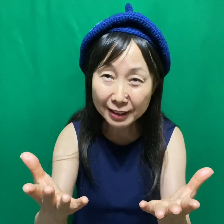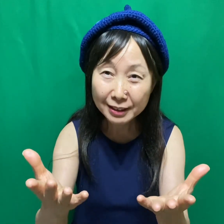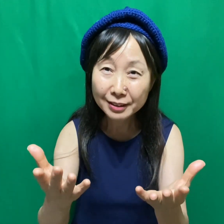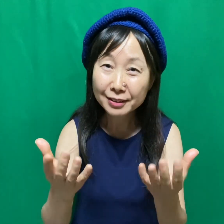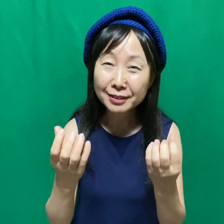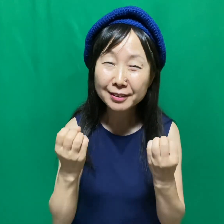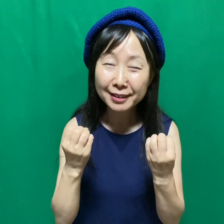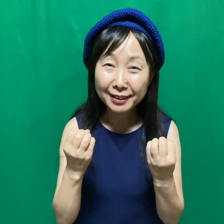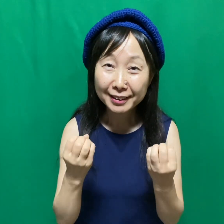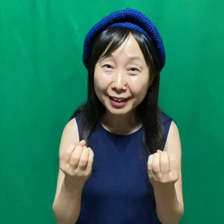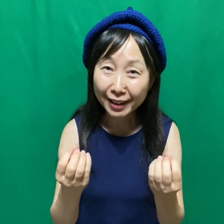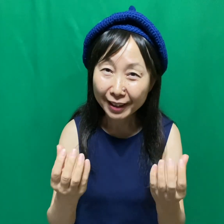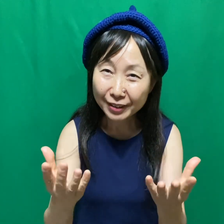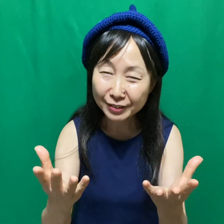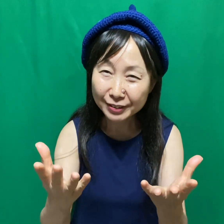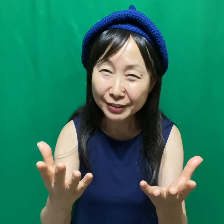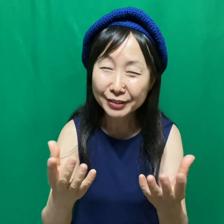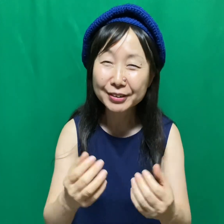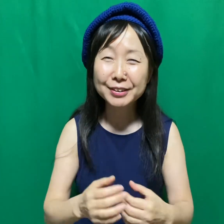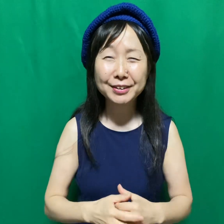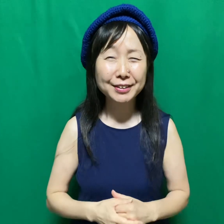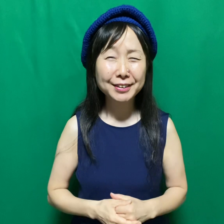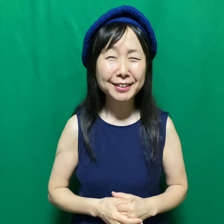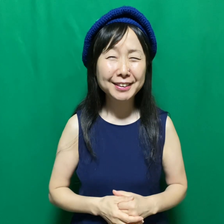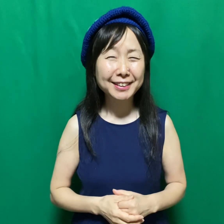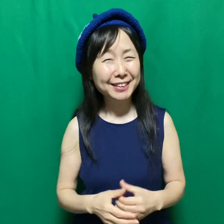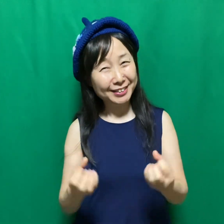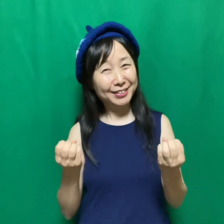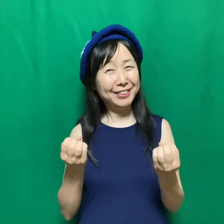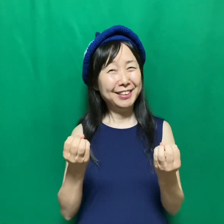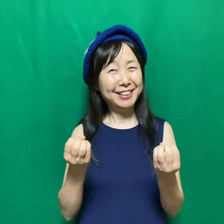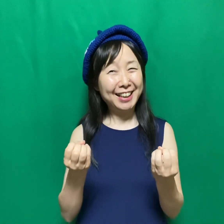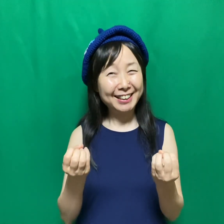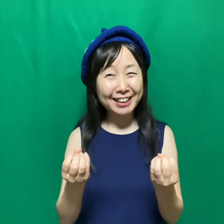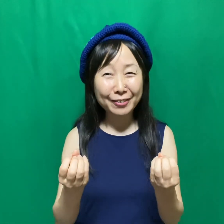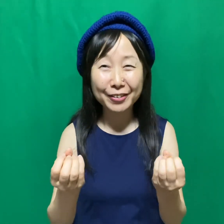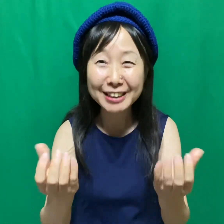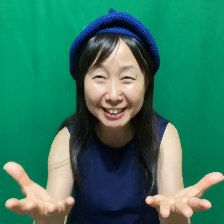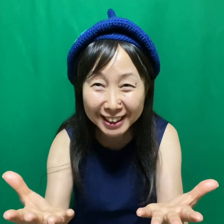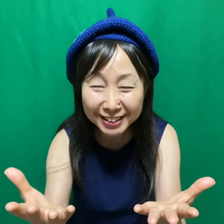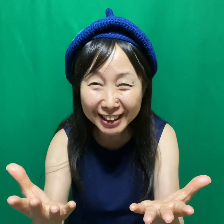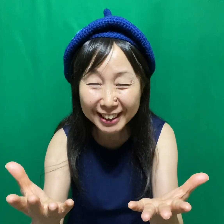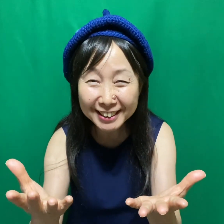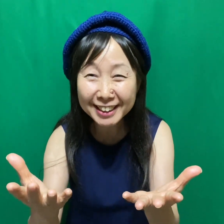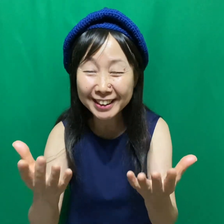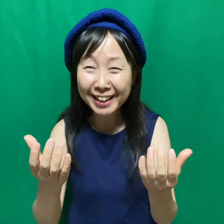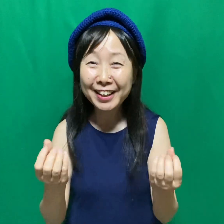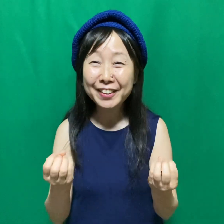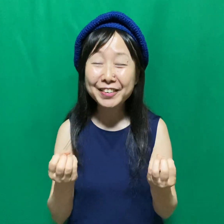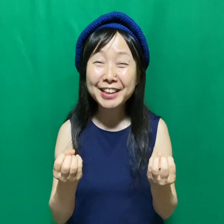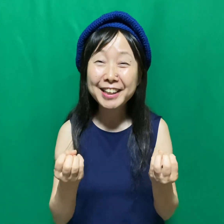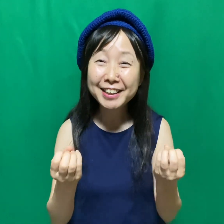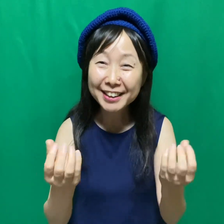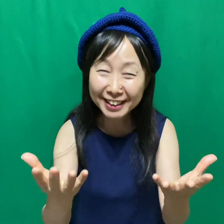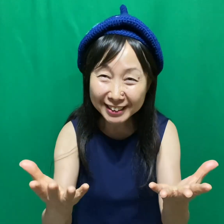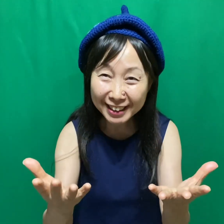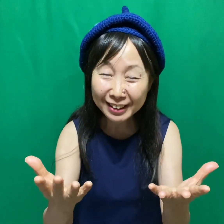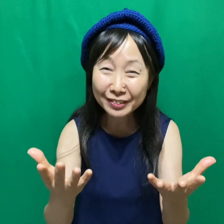す、投げる様子刀をこう差し出す形でね、これで新田さんの、